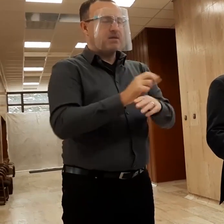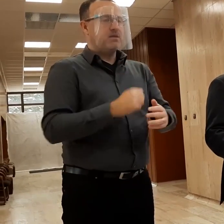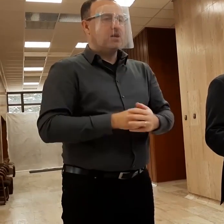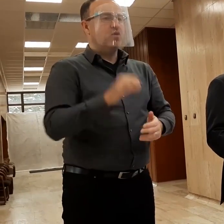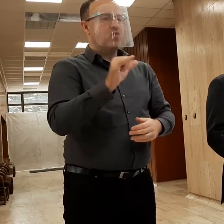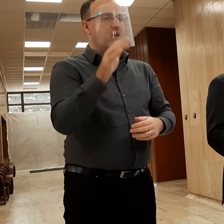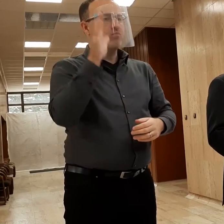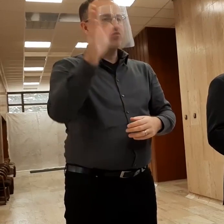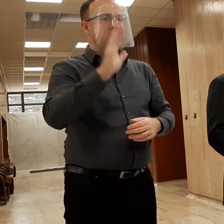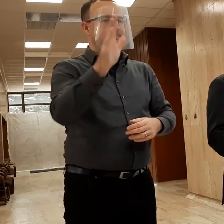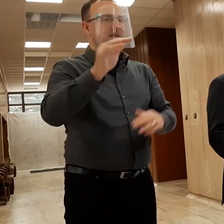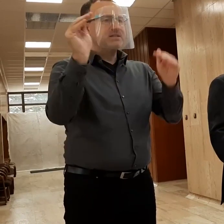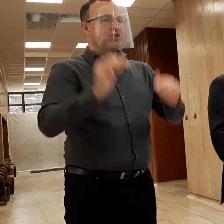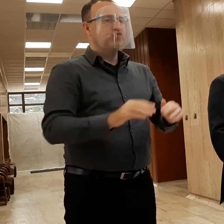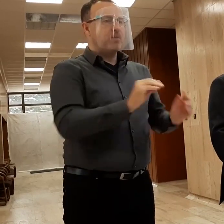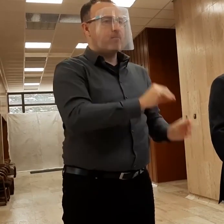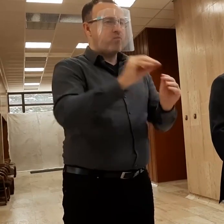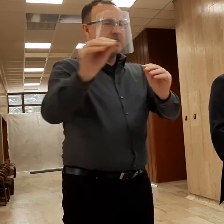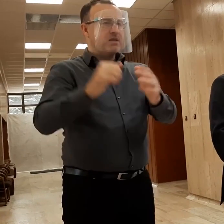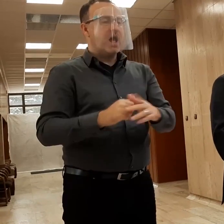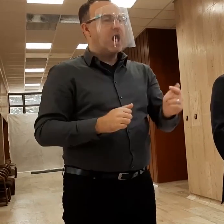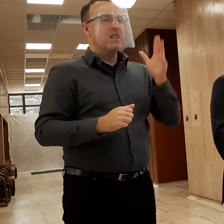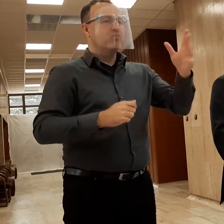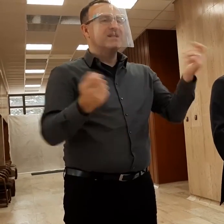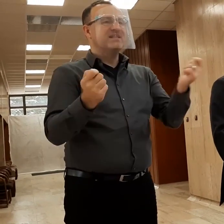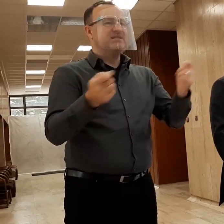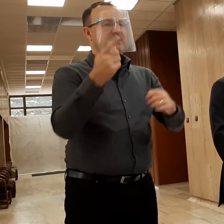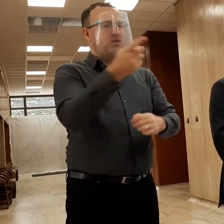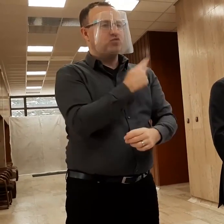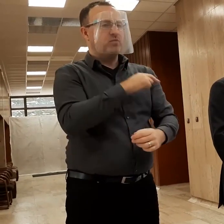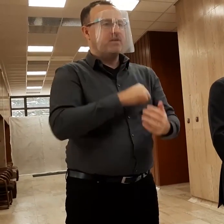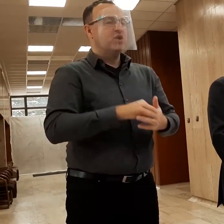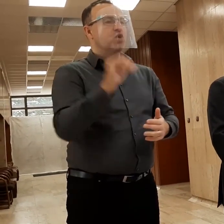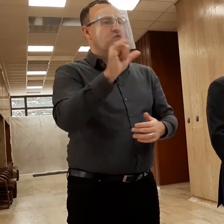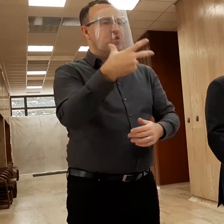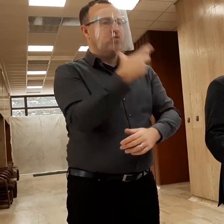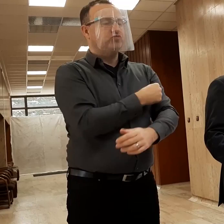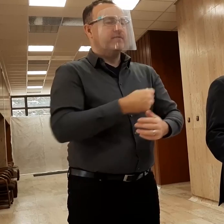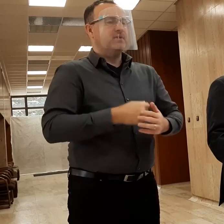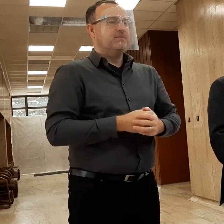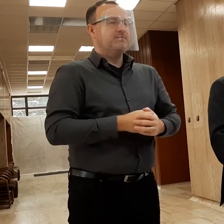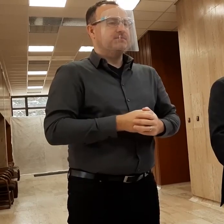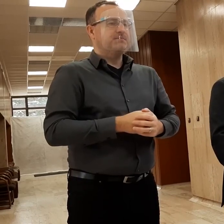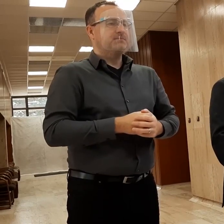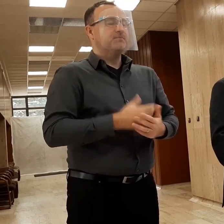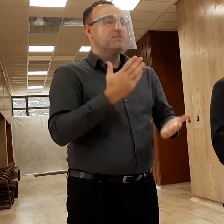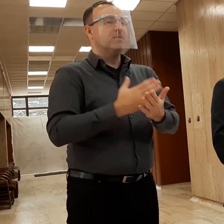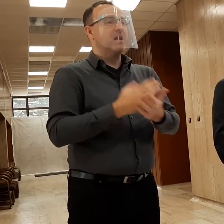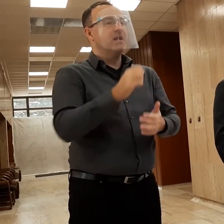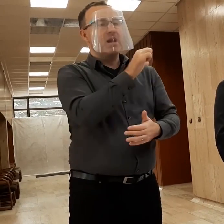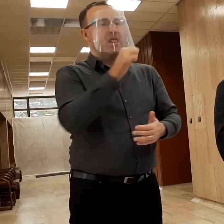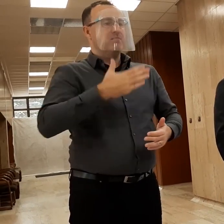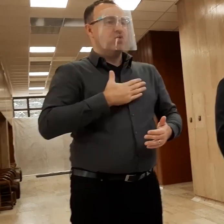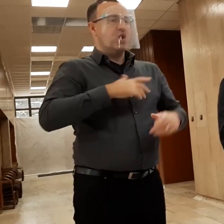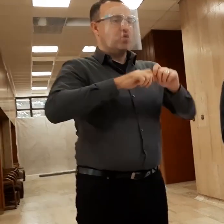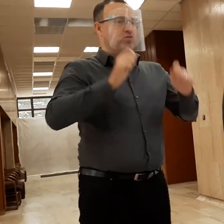strane bude smerovať k znižovaniu mobility, ale zároveň nebude trestať tých zodpovedných, ktorí sú zaočkovaní. Takže keby to bolo len na mojom